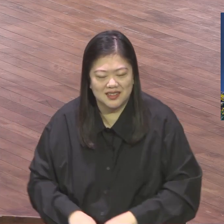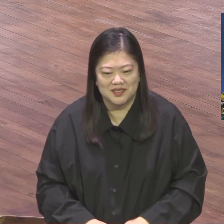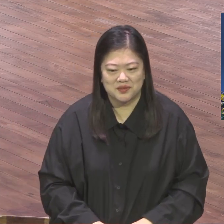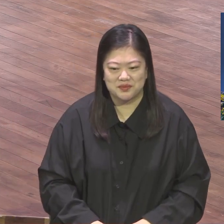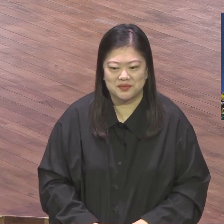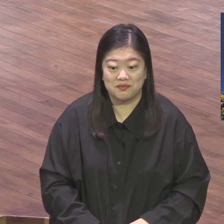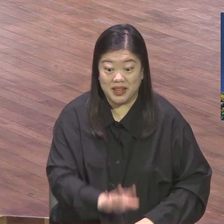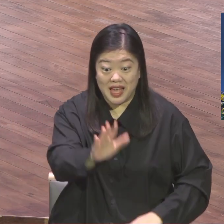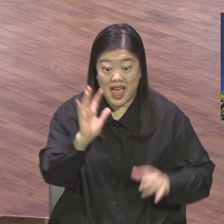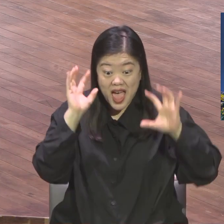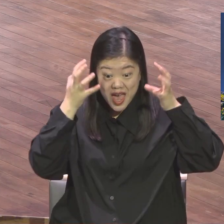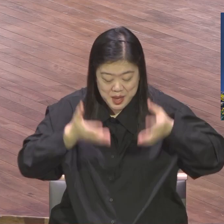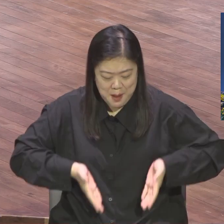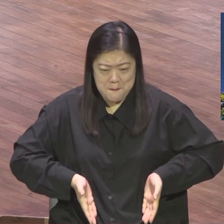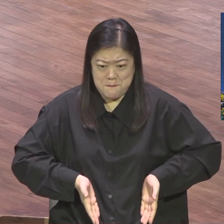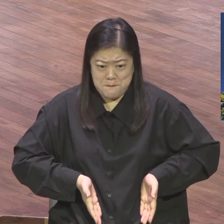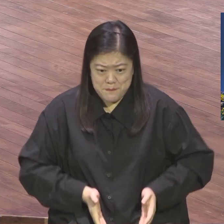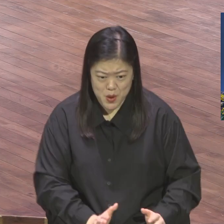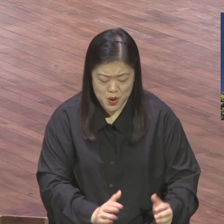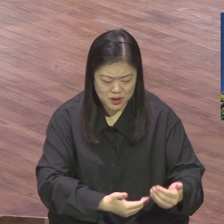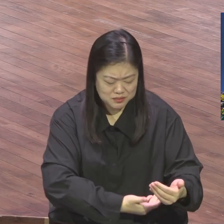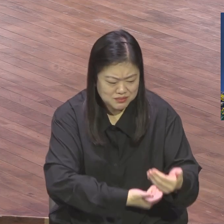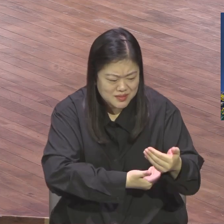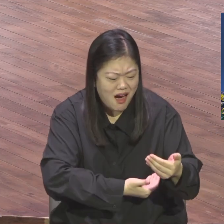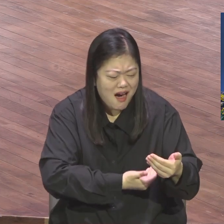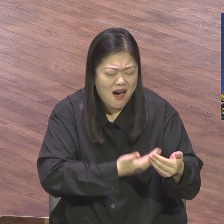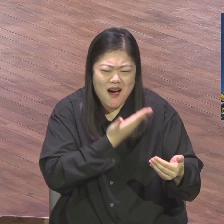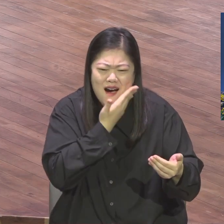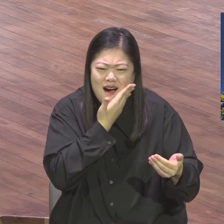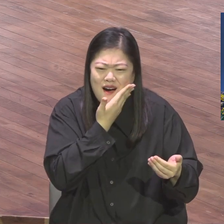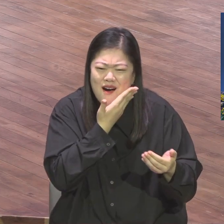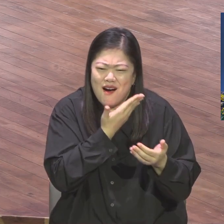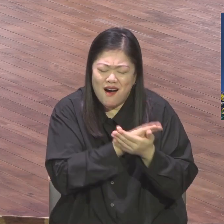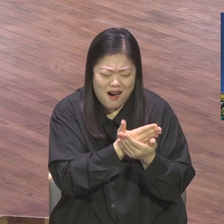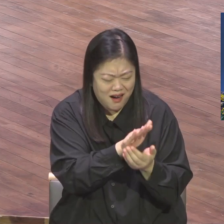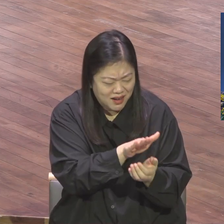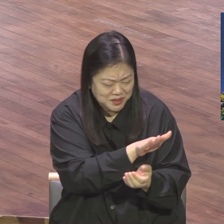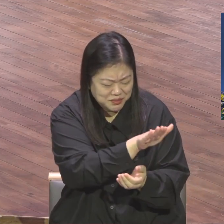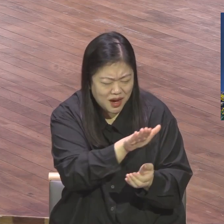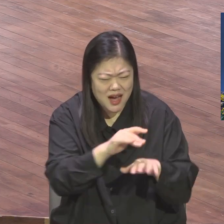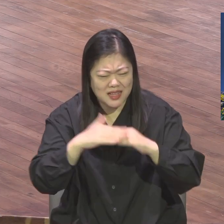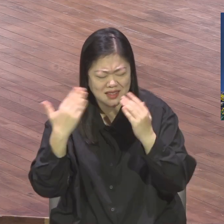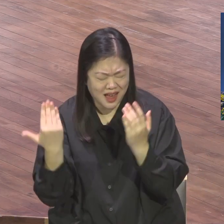너무너무 사랑스러워. 부모는요 자식이 다 주고 싶다.